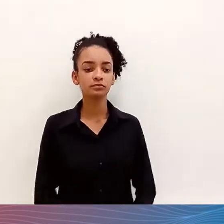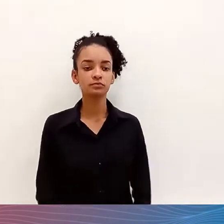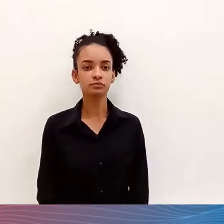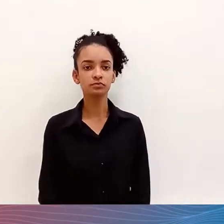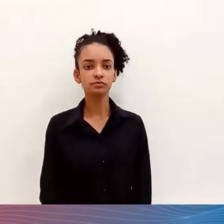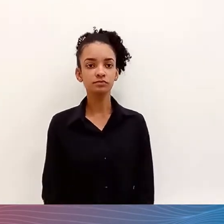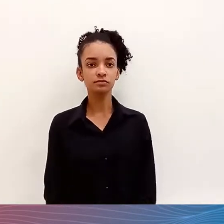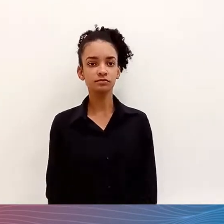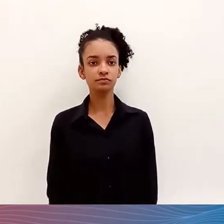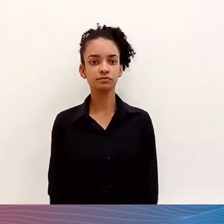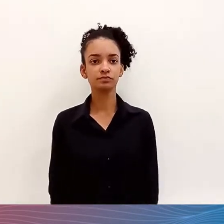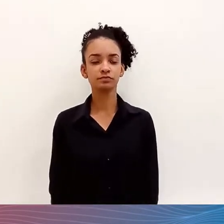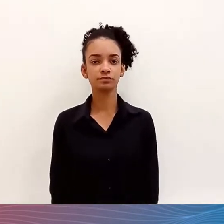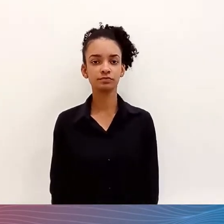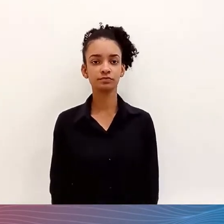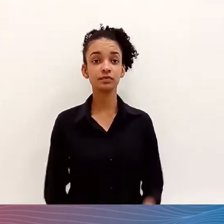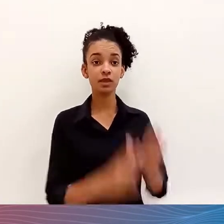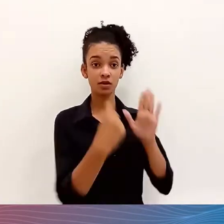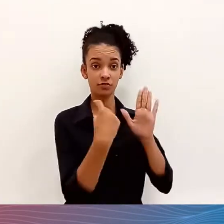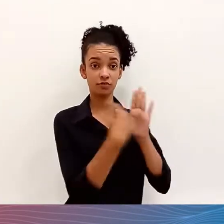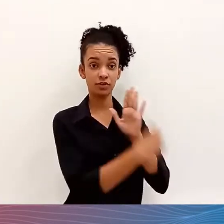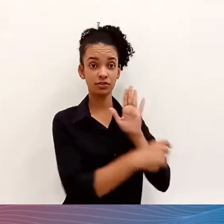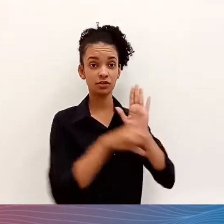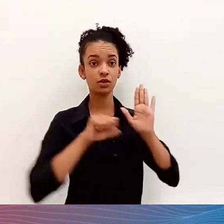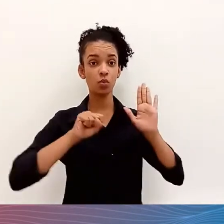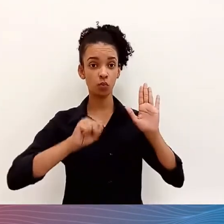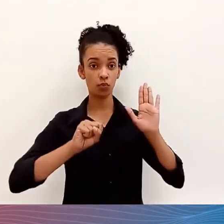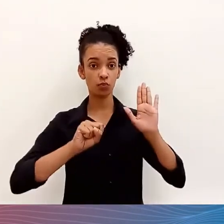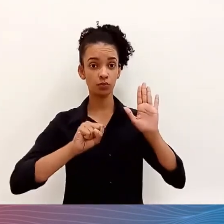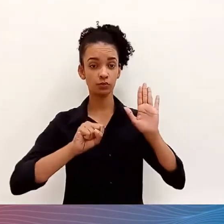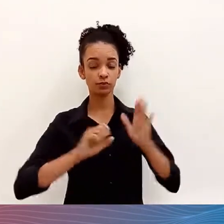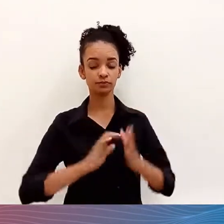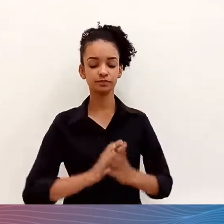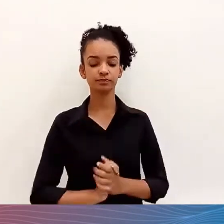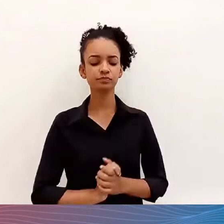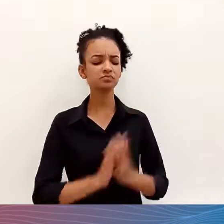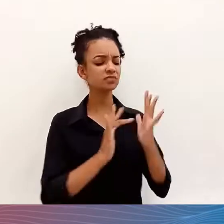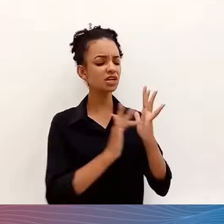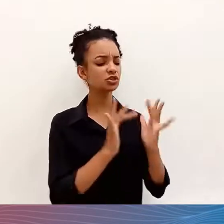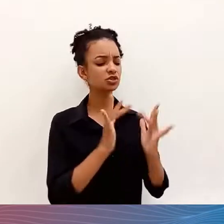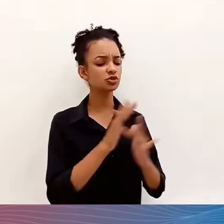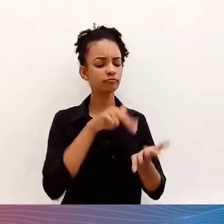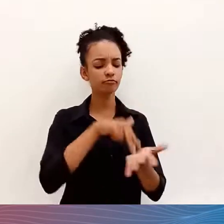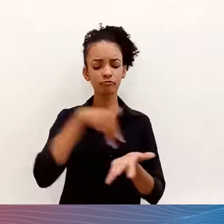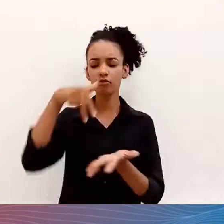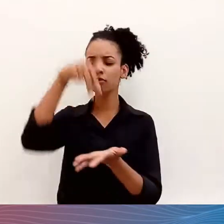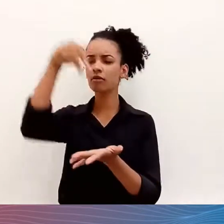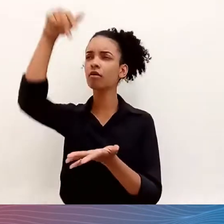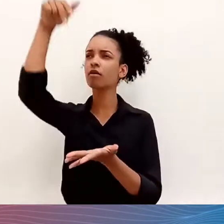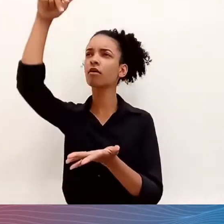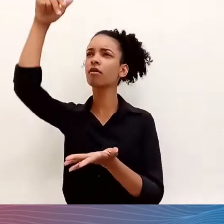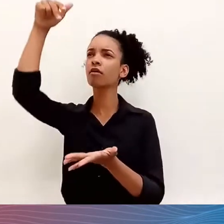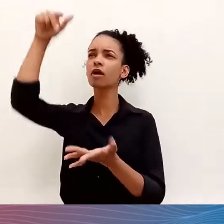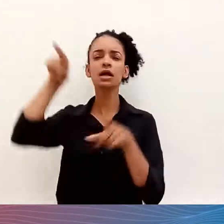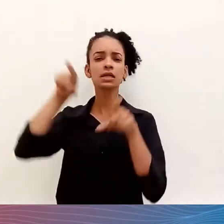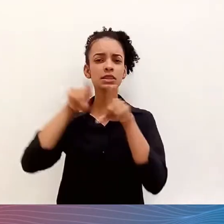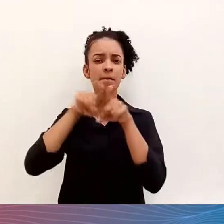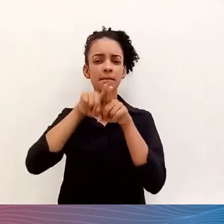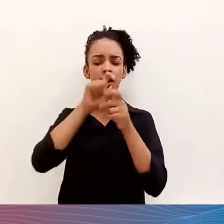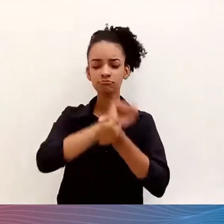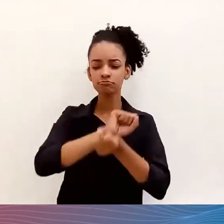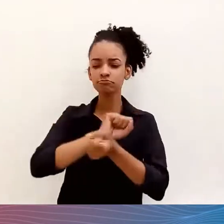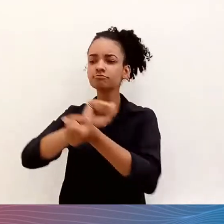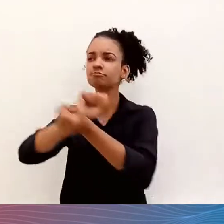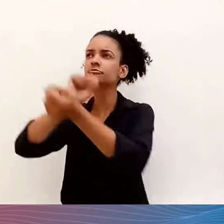Versículo 8. Quando ele subiu às alturas, levou cativo o cativeiro. Irmãos, de onde veio? Isso aqui é uma